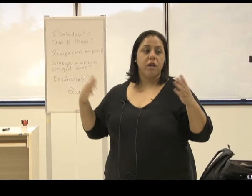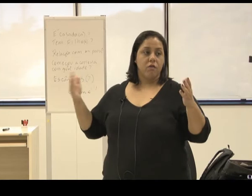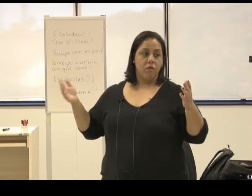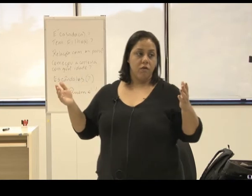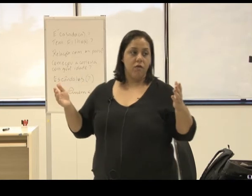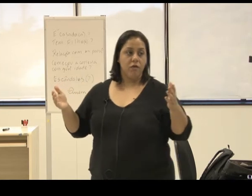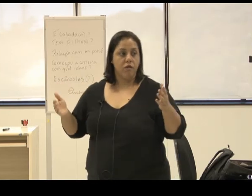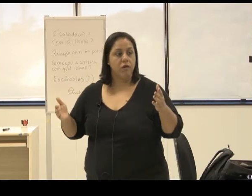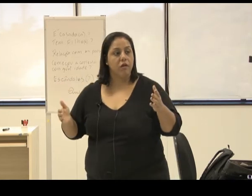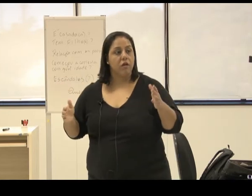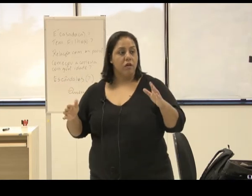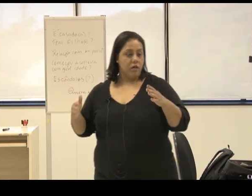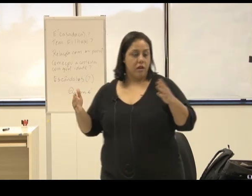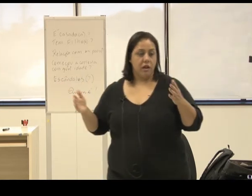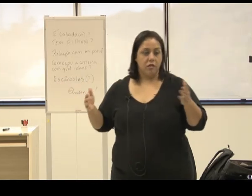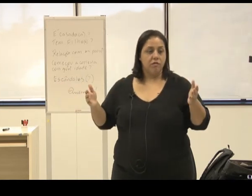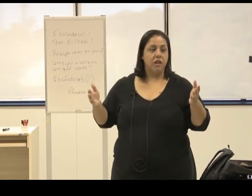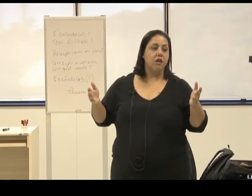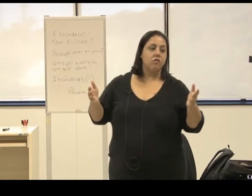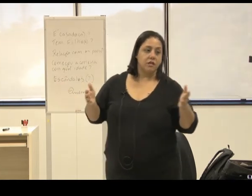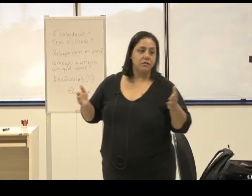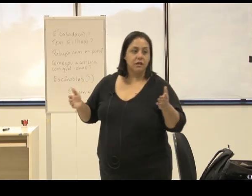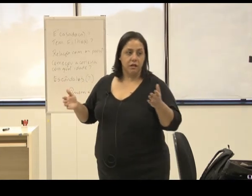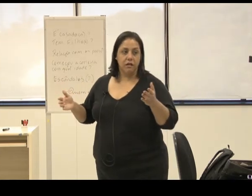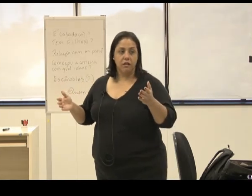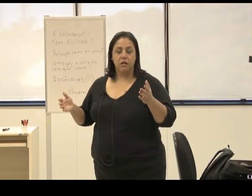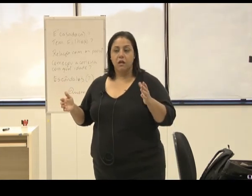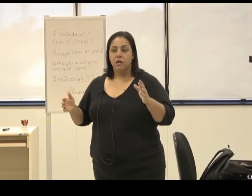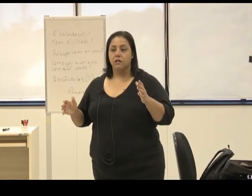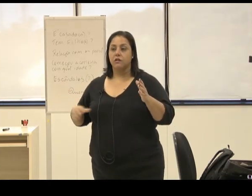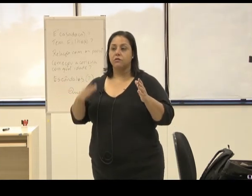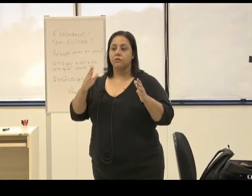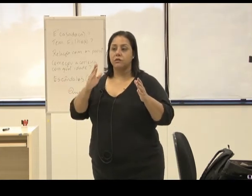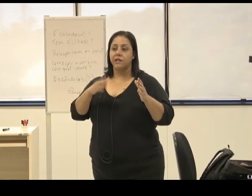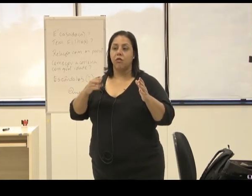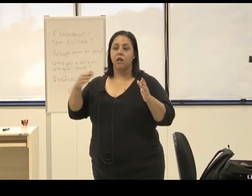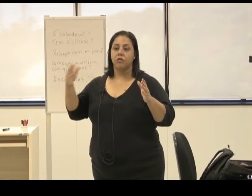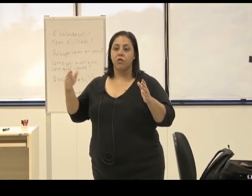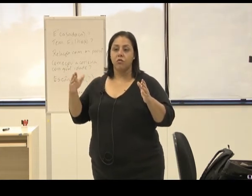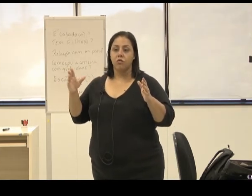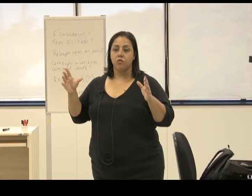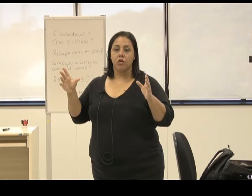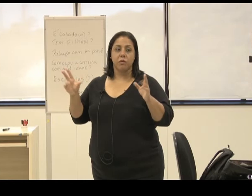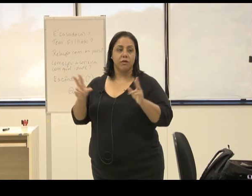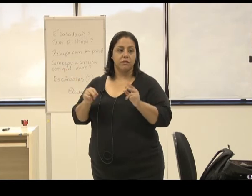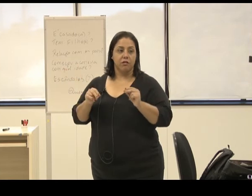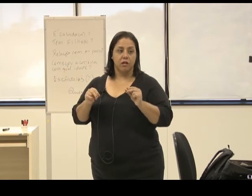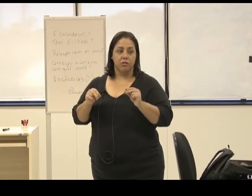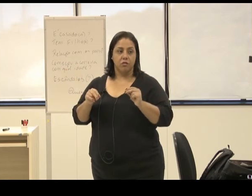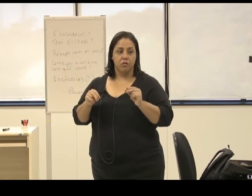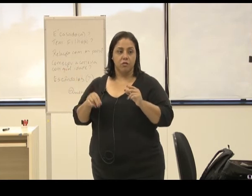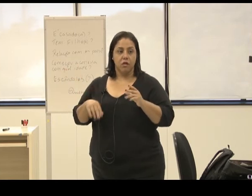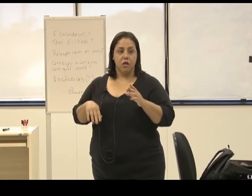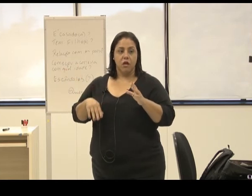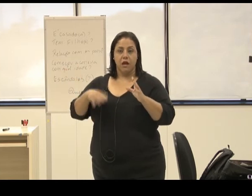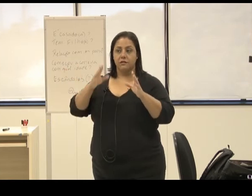erro, né? Não deveria acontecer. Então, célula-tronco, o nome não é célula-tronco, é